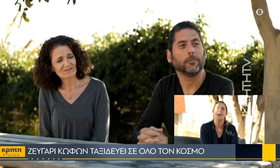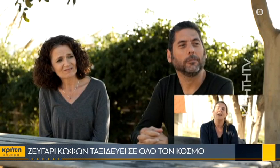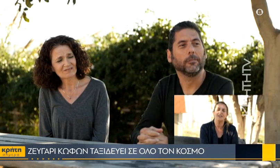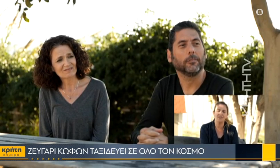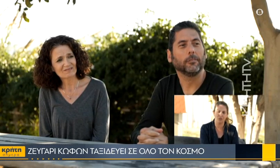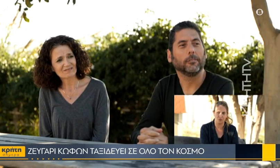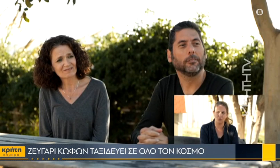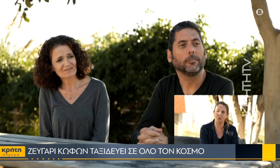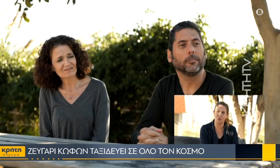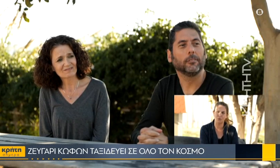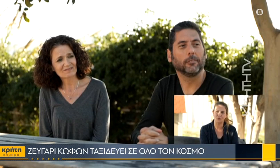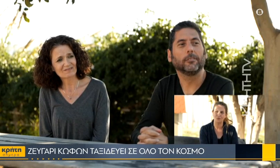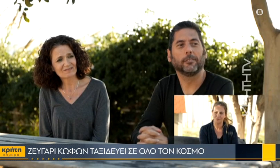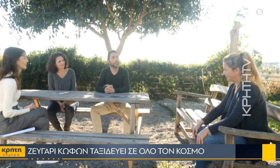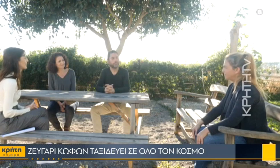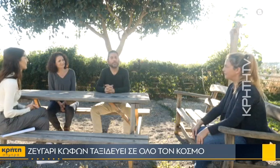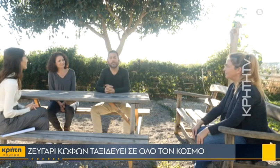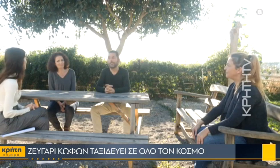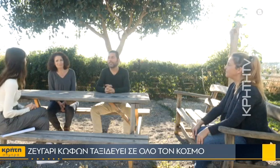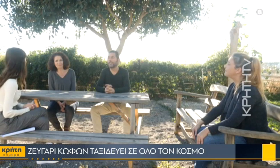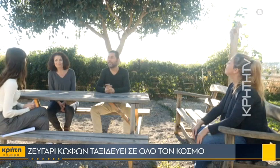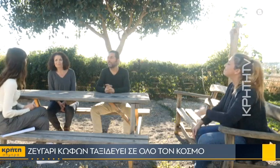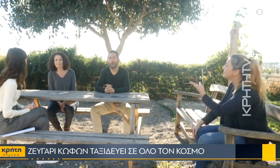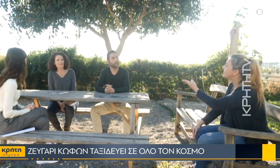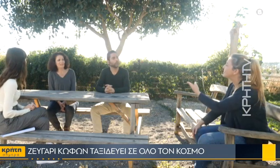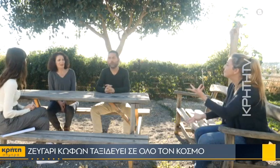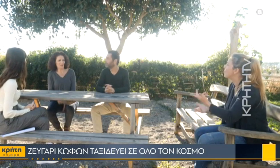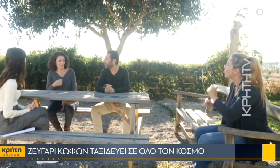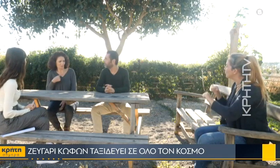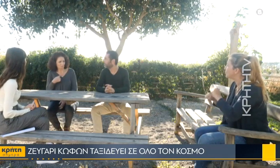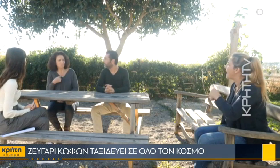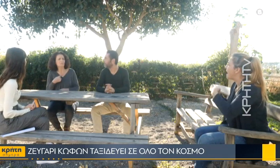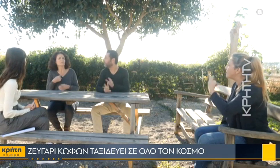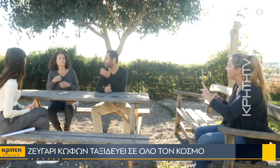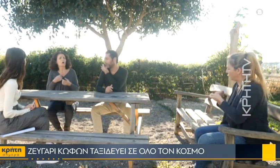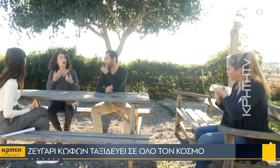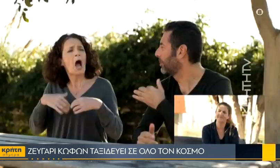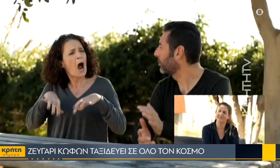εξερευνήσεις χίλιους διαφορετικούς τόπους. Κυριακή, για σένα.